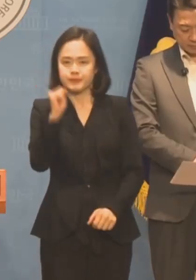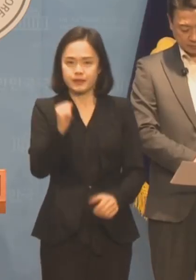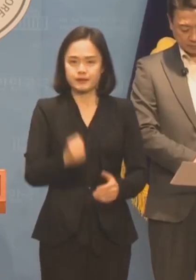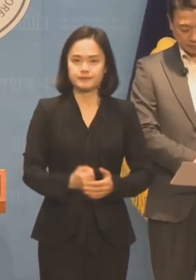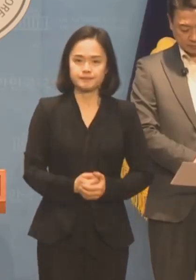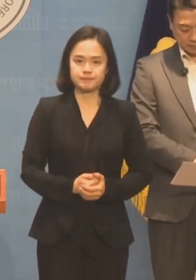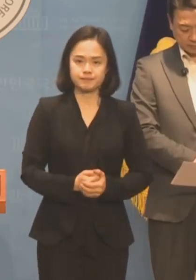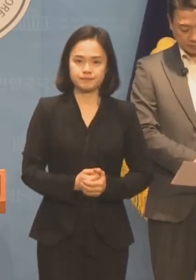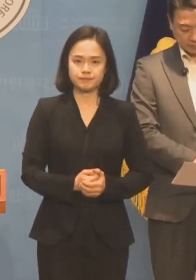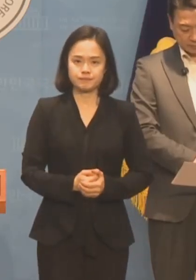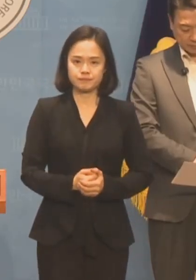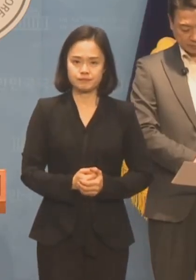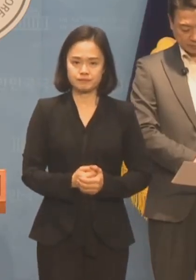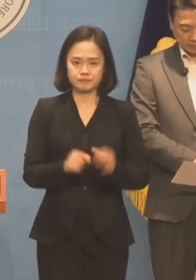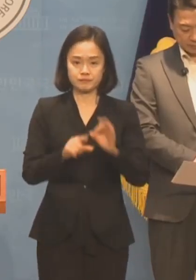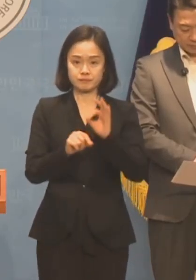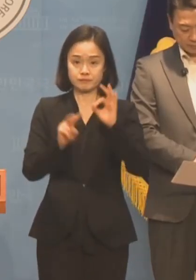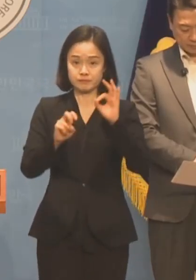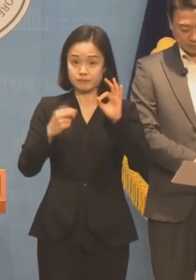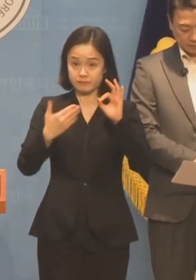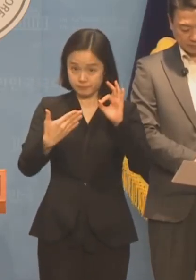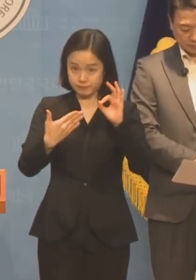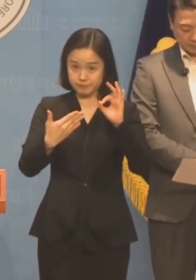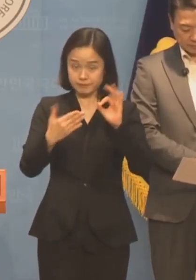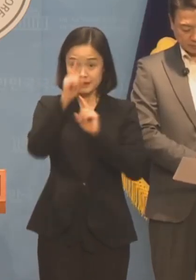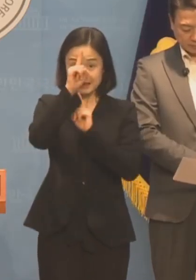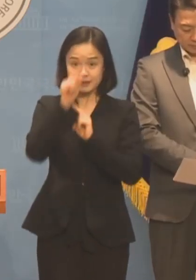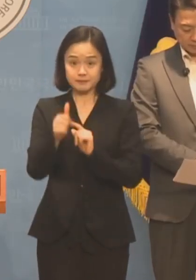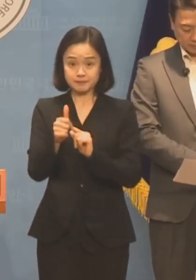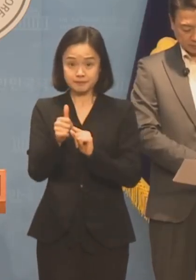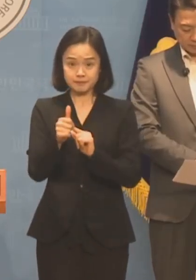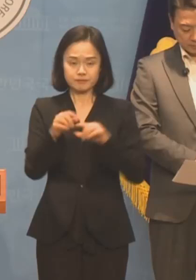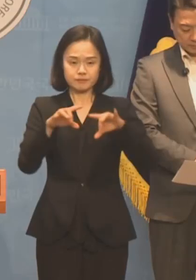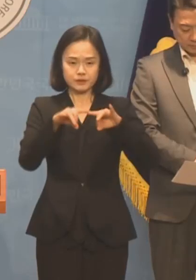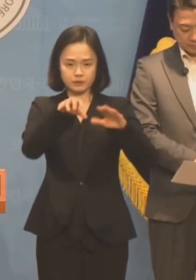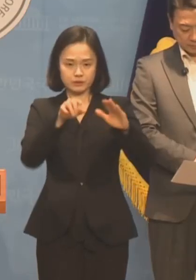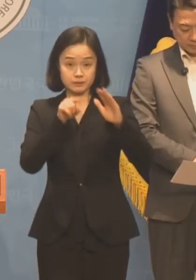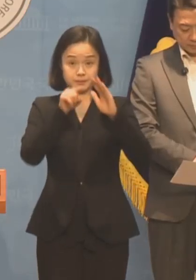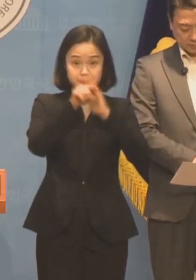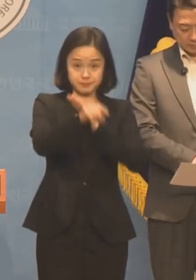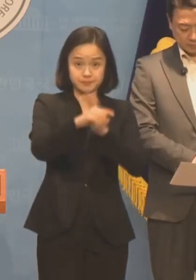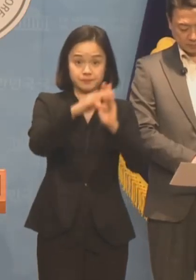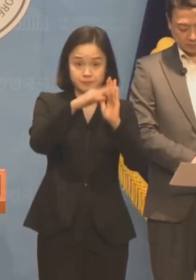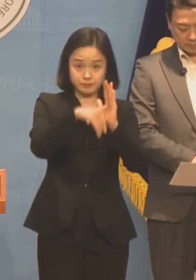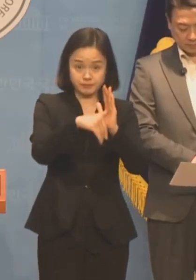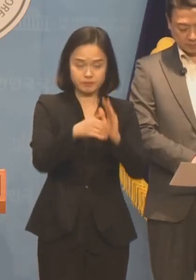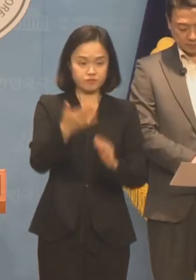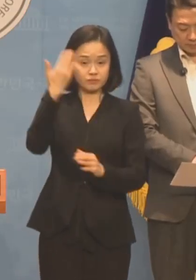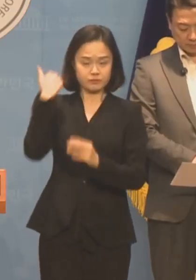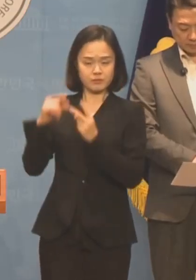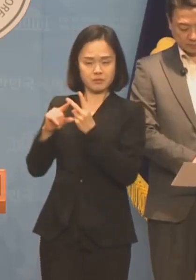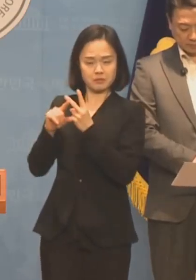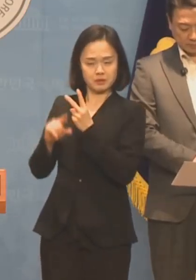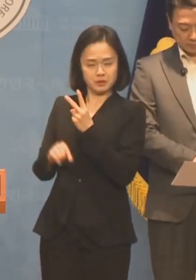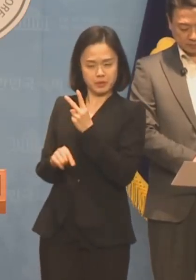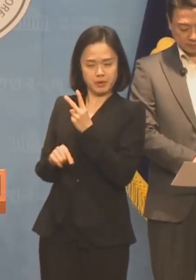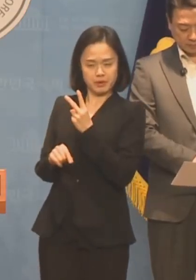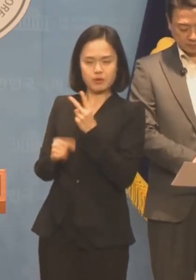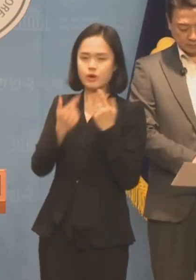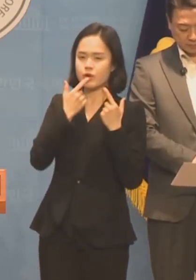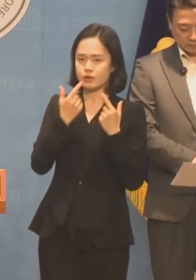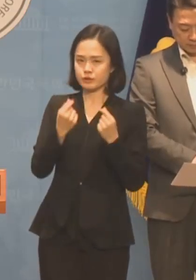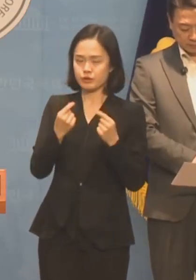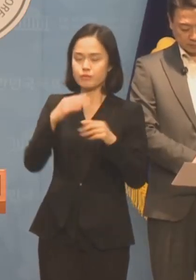여의 변전소를 방문한 그 자리에서 지난 2월과 마찬가지로 북한 도발 가능성을